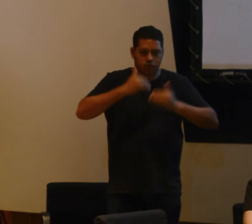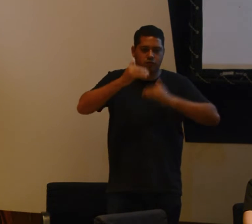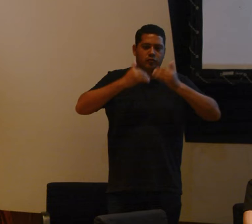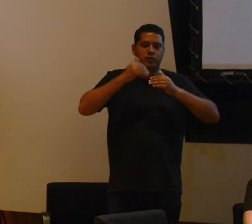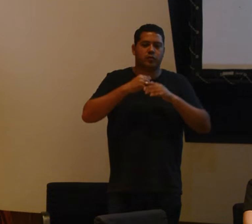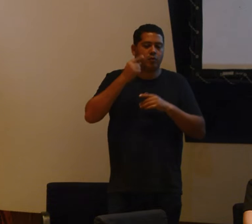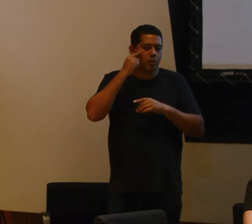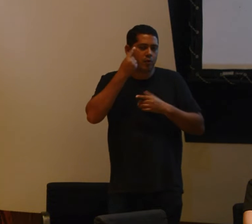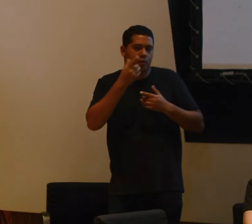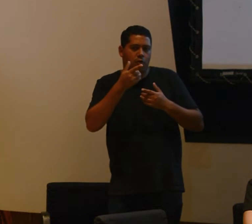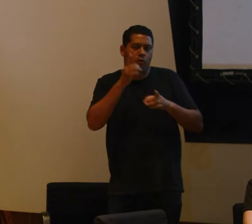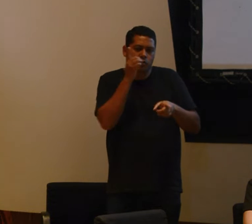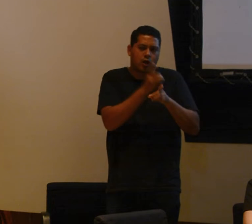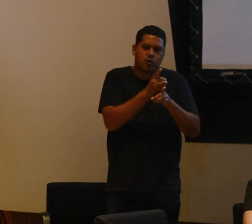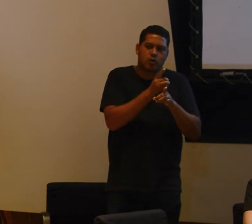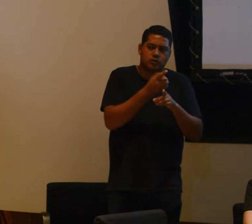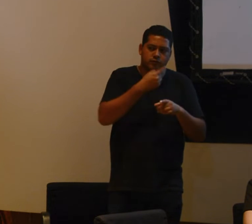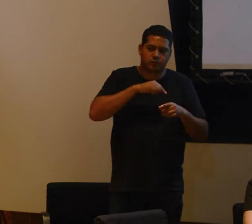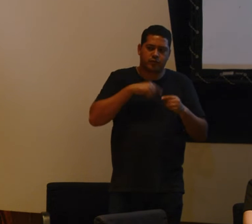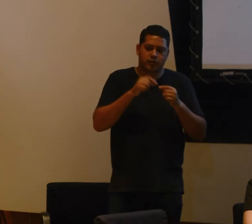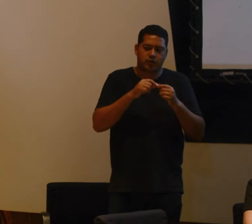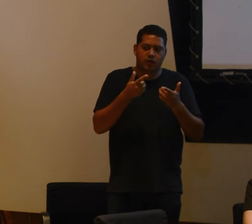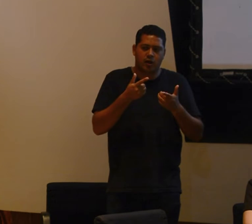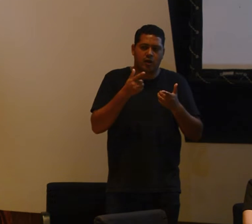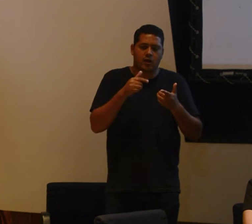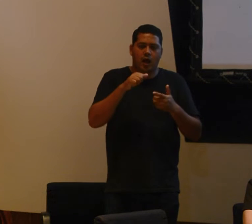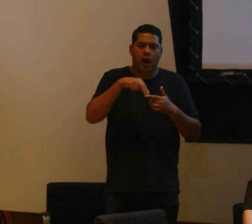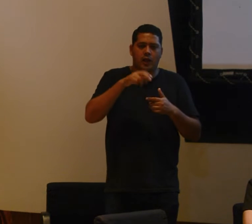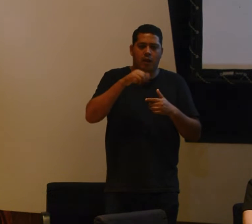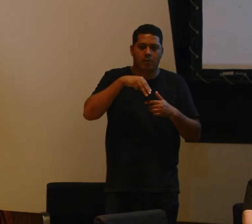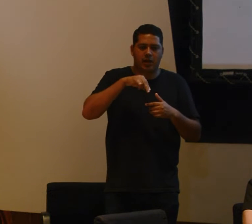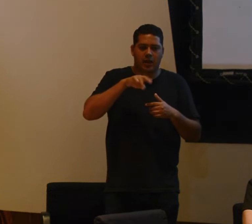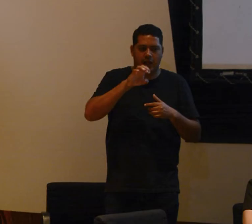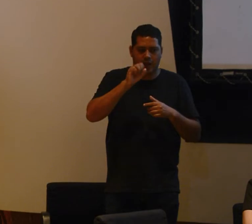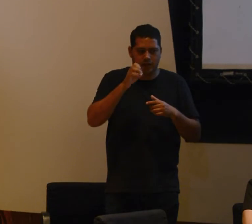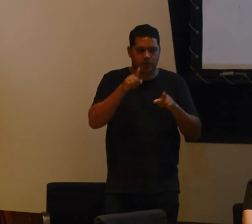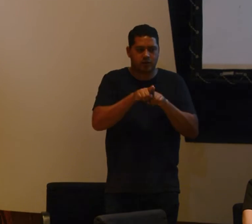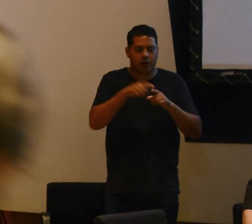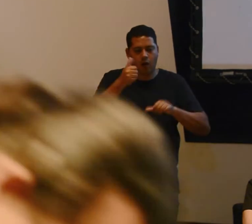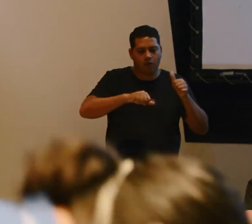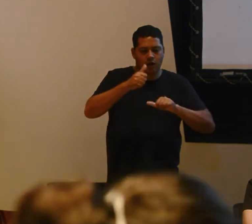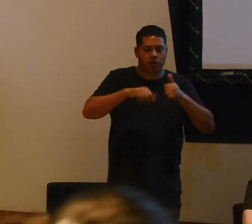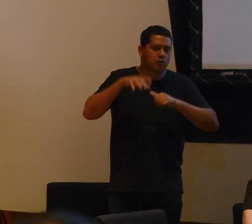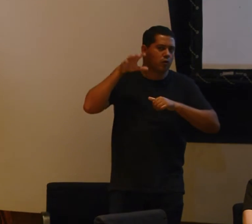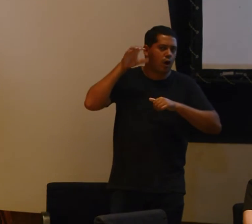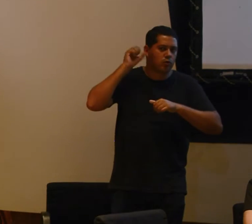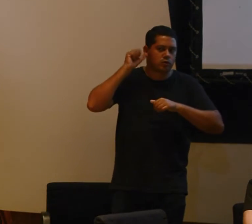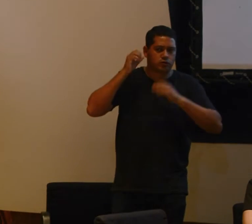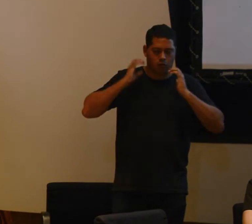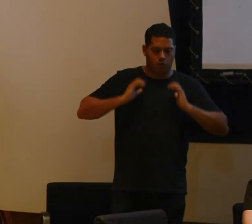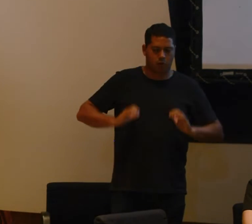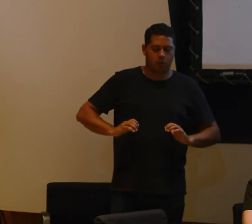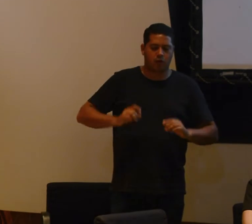Pensando então no diagnóstico audiológico, realizamos tanto a anamnese como a avaliação auditiva, que é uma avaliação auditiva comportamental, realizada